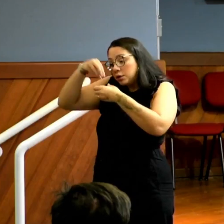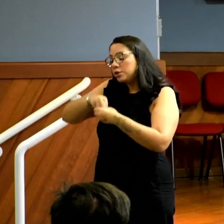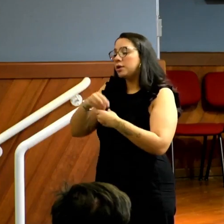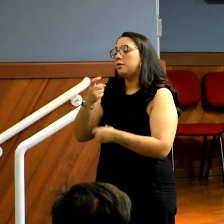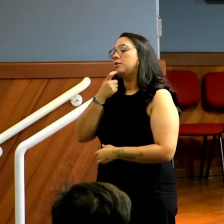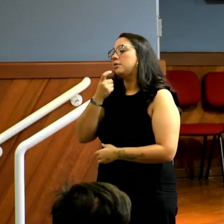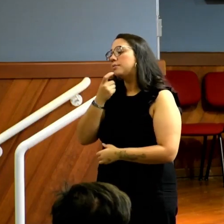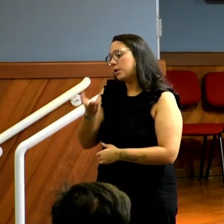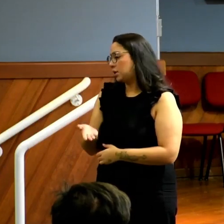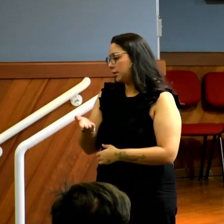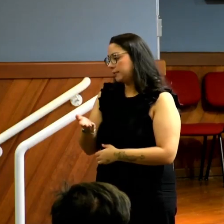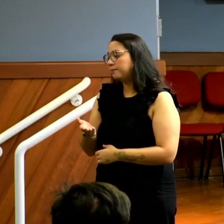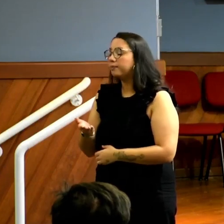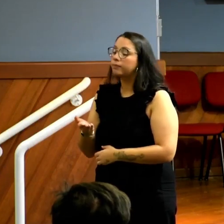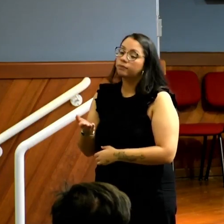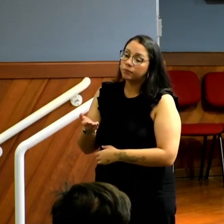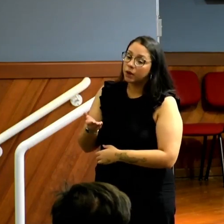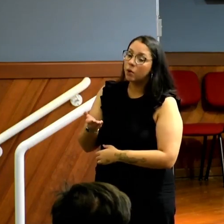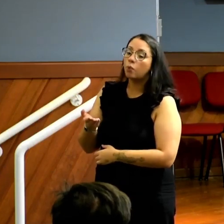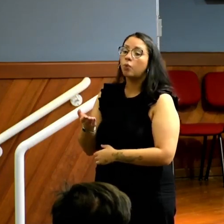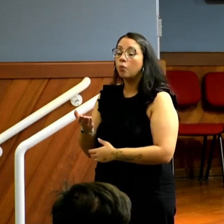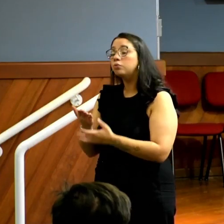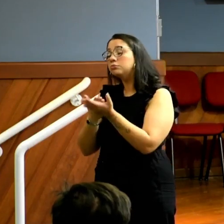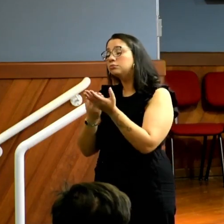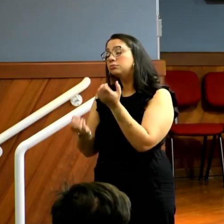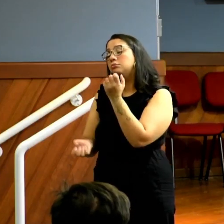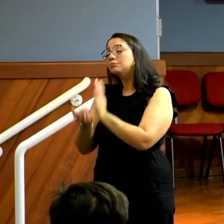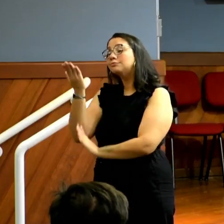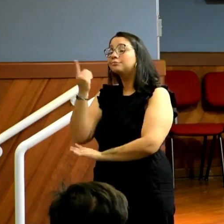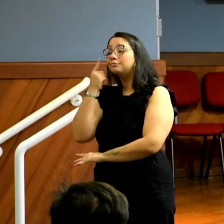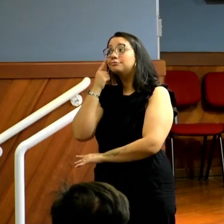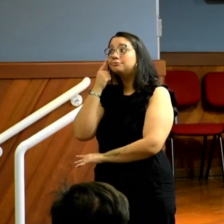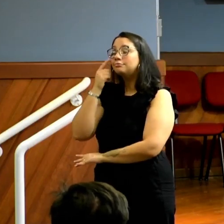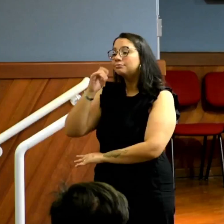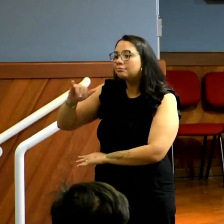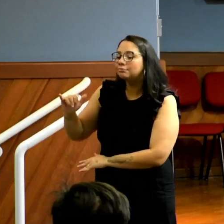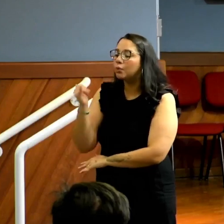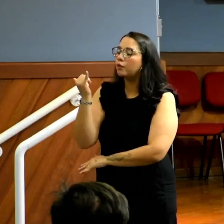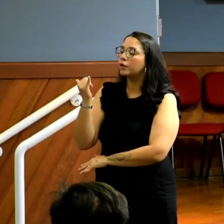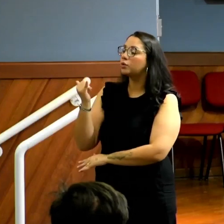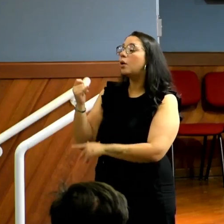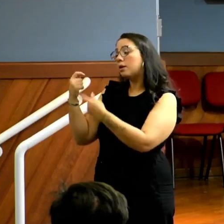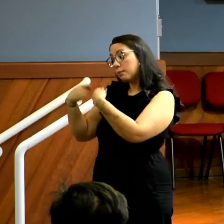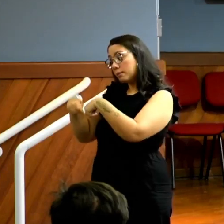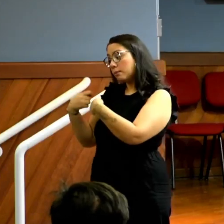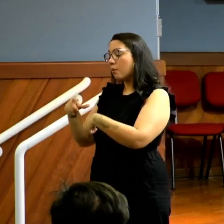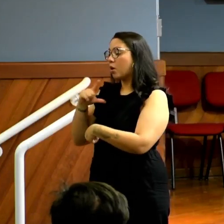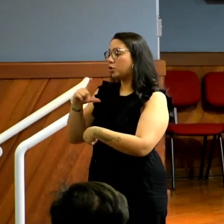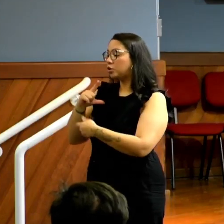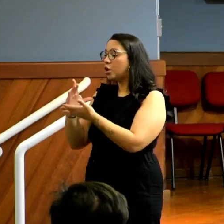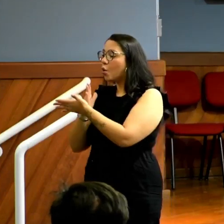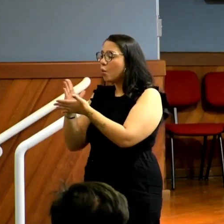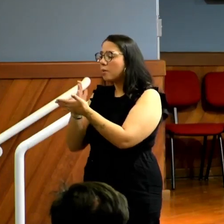Campinas, né? E de alguma forma isso acabou surgindo. Nós aproveitamos um pouco a necessidade que nós tínhamos de